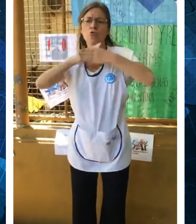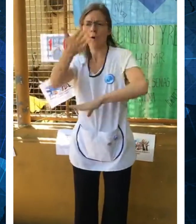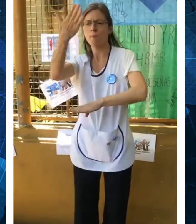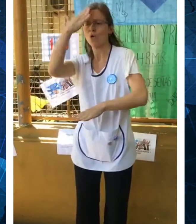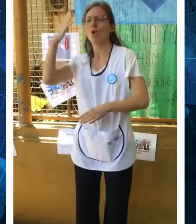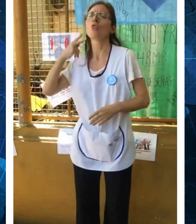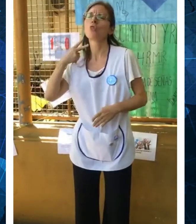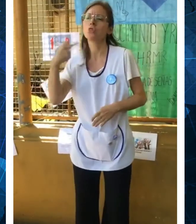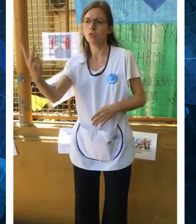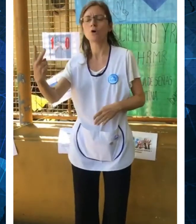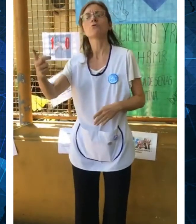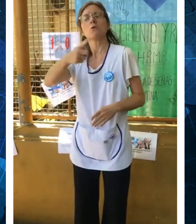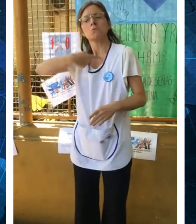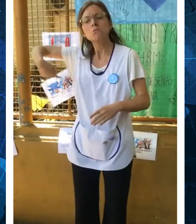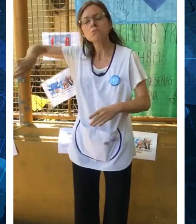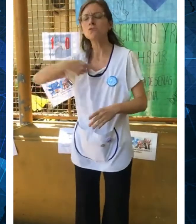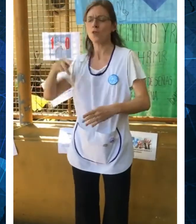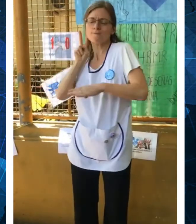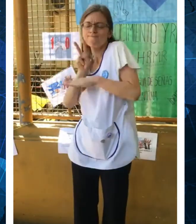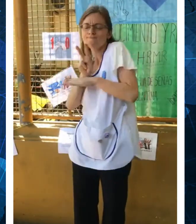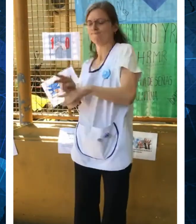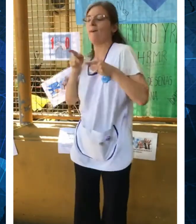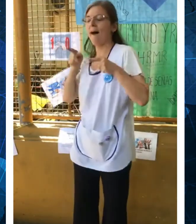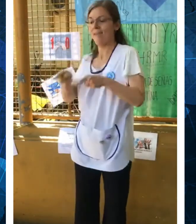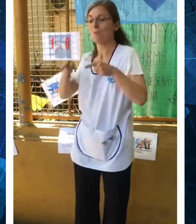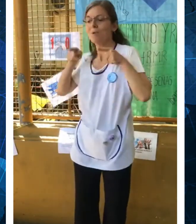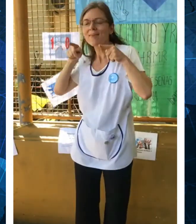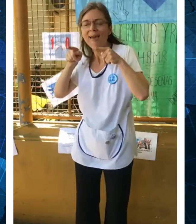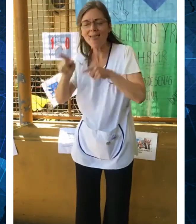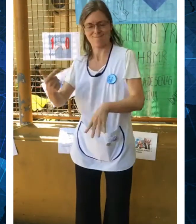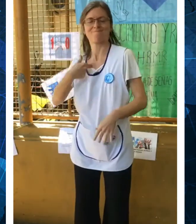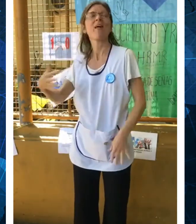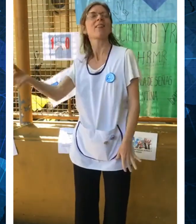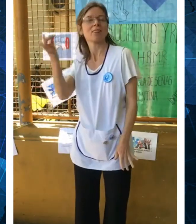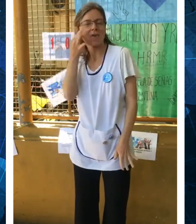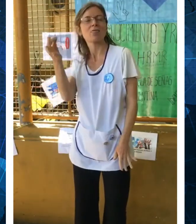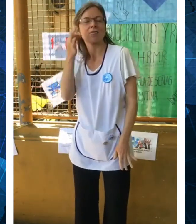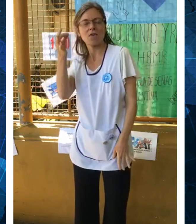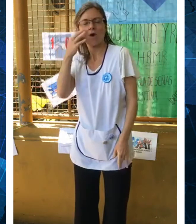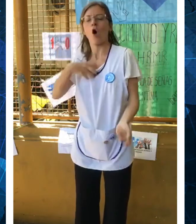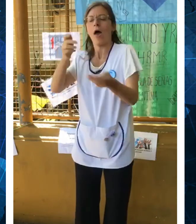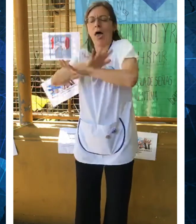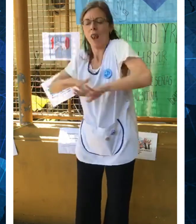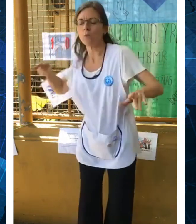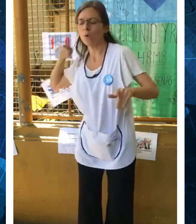donde el español también es un objeto de conocimiento a ser construido por ese sujeto.